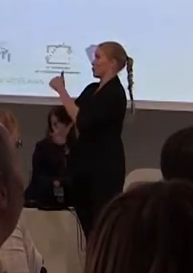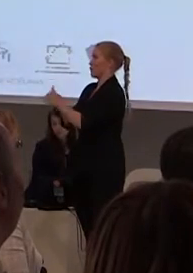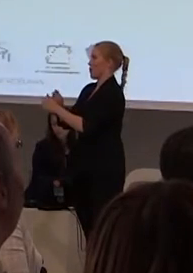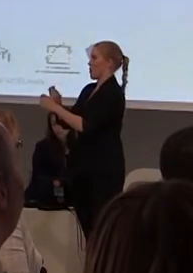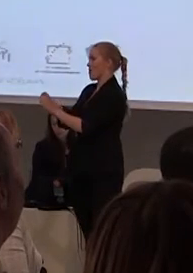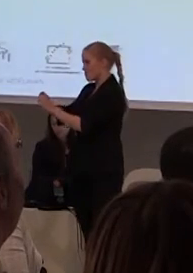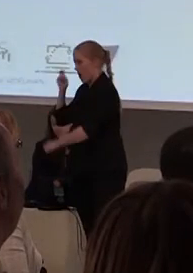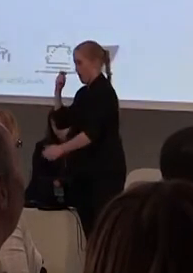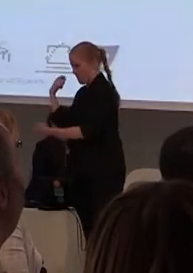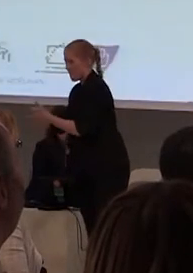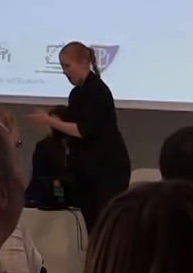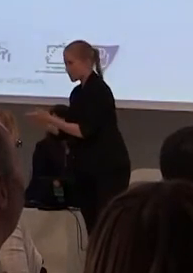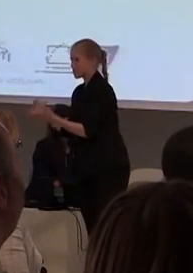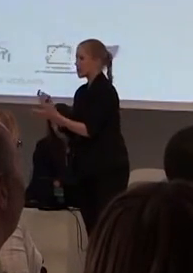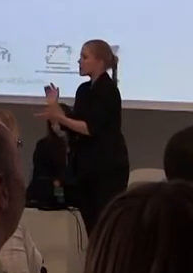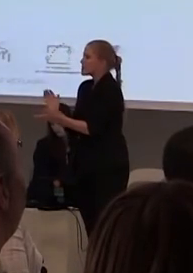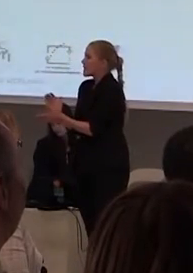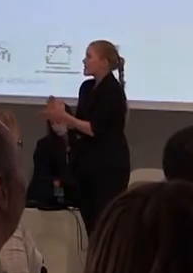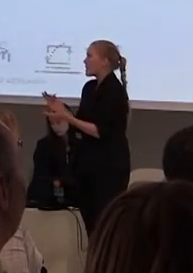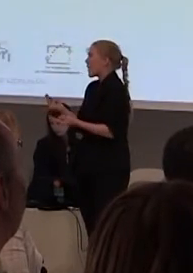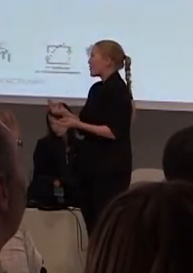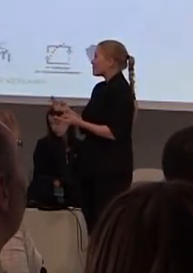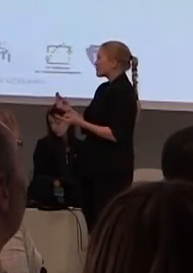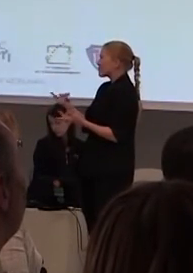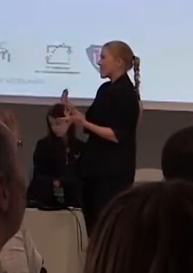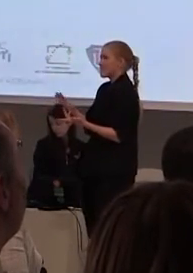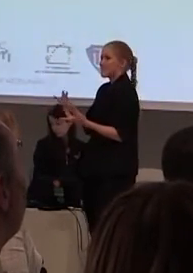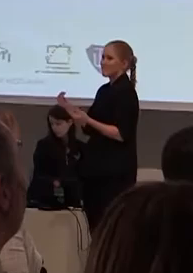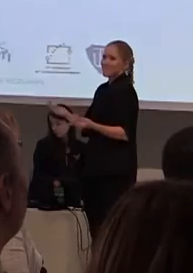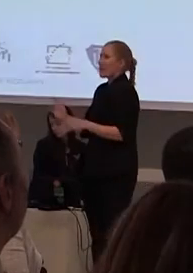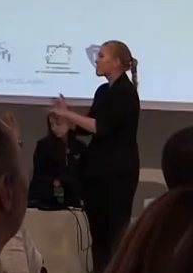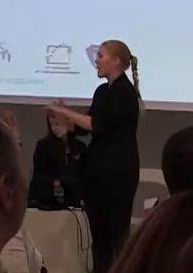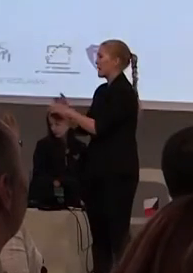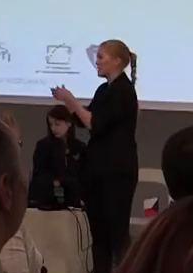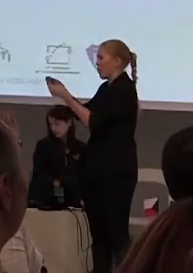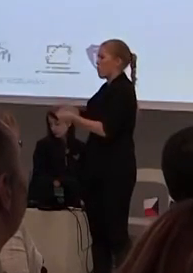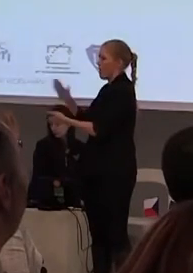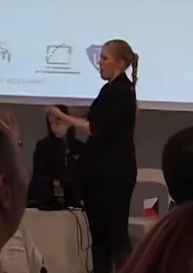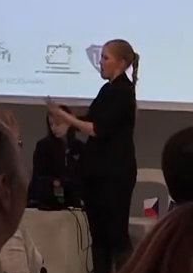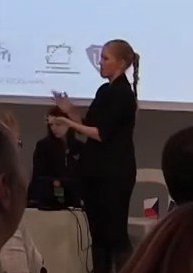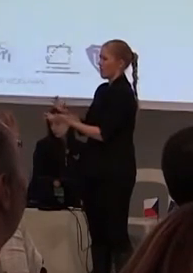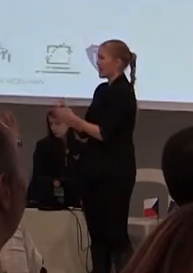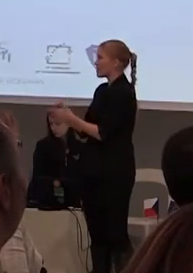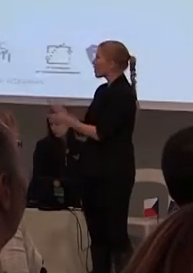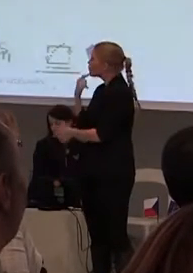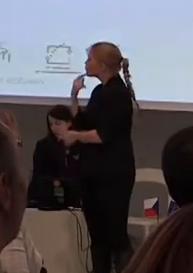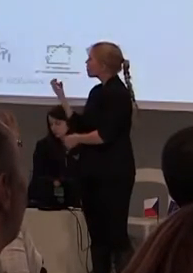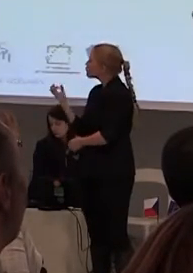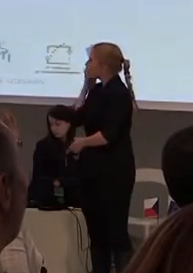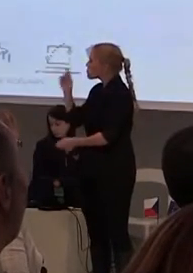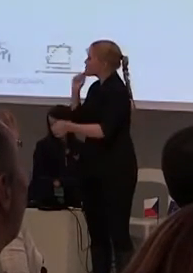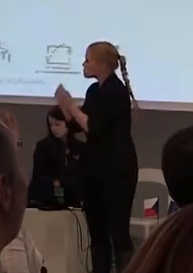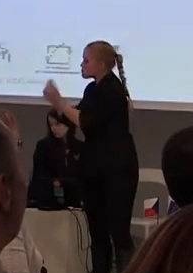tak je prázdná slupka. On nezajišťuje zatím vůbec nic. On jenom říká, že něco existuje, že zákonodárce se